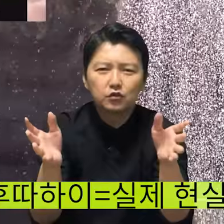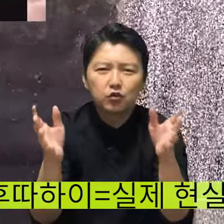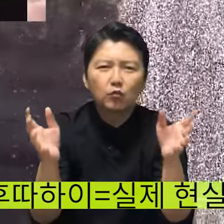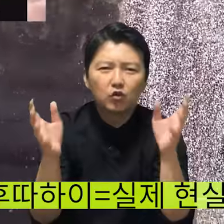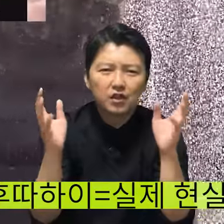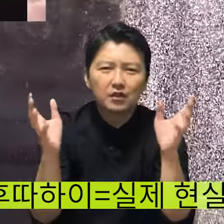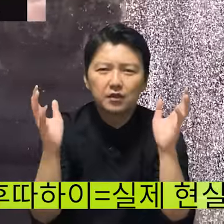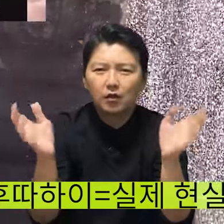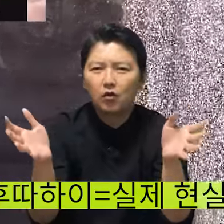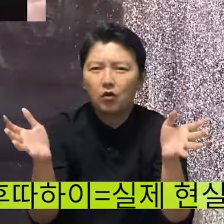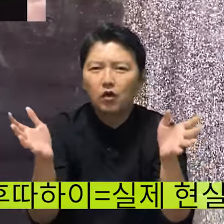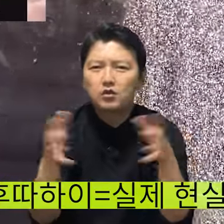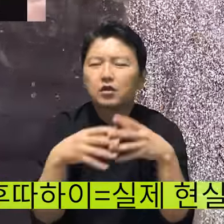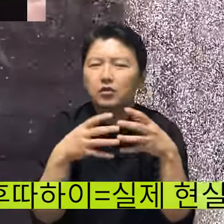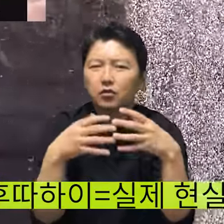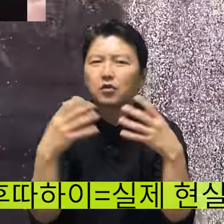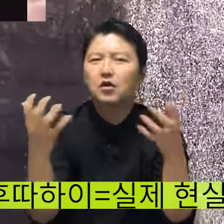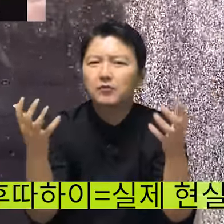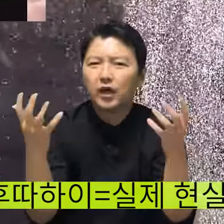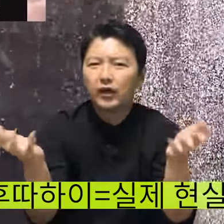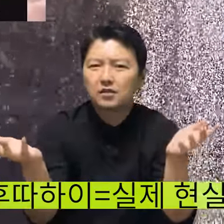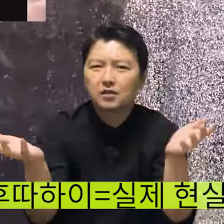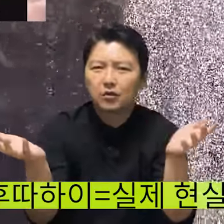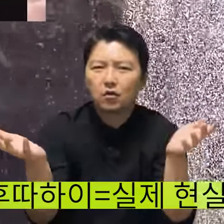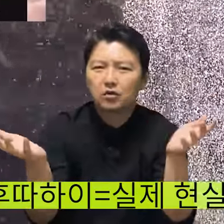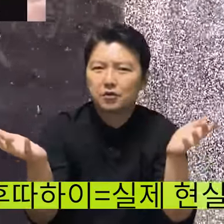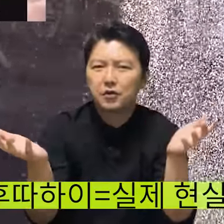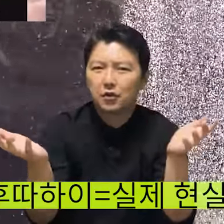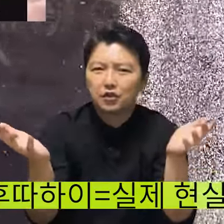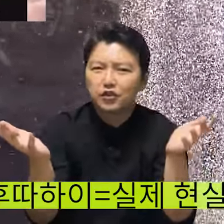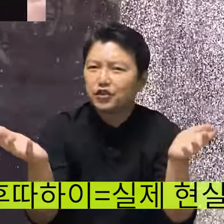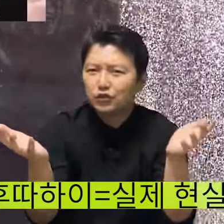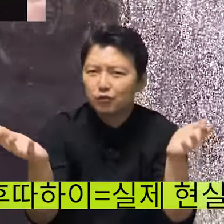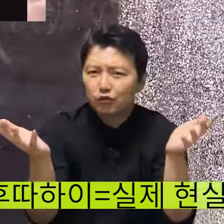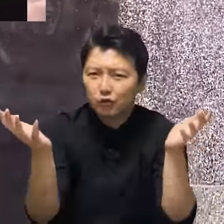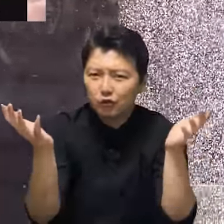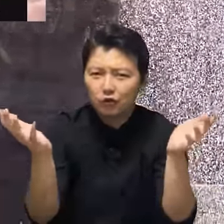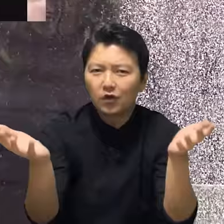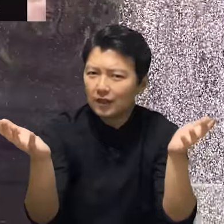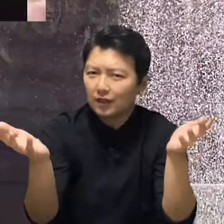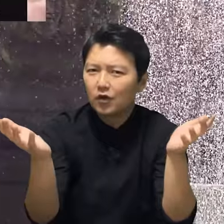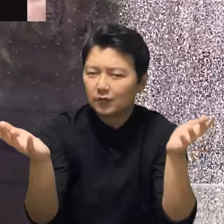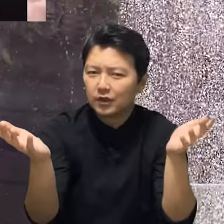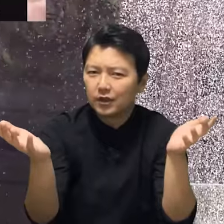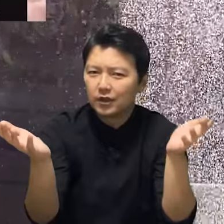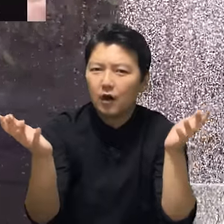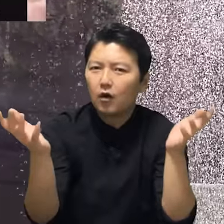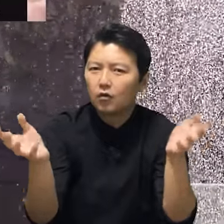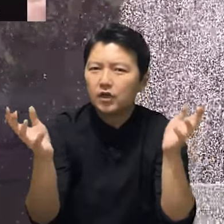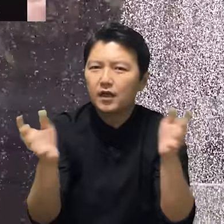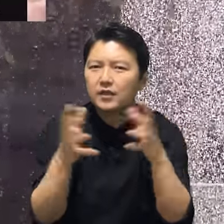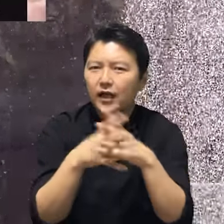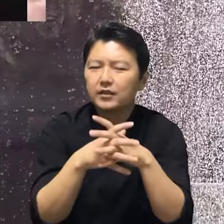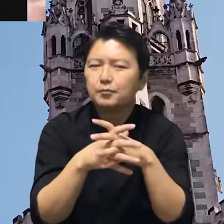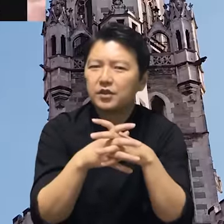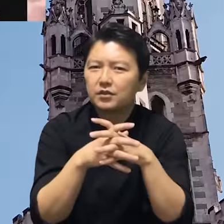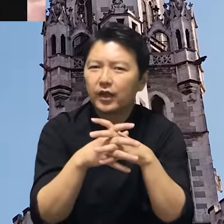좀 모자라게 나오고 성격도 겁나 X 같고 그렇죠. 실물도 똑같다고 합니다. 하위랑 나이는